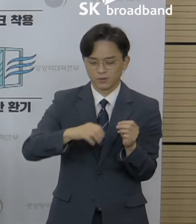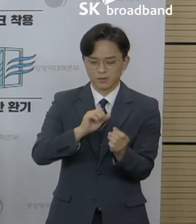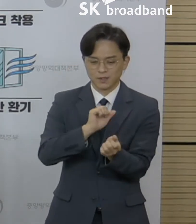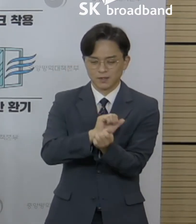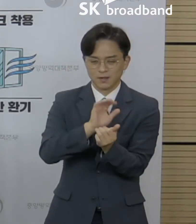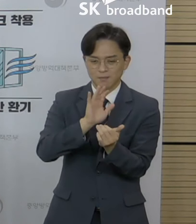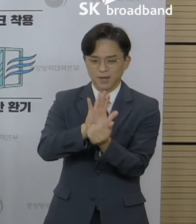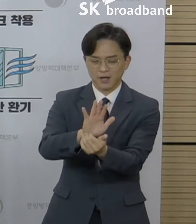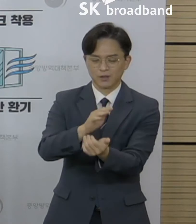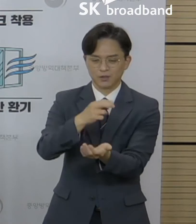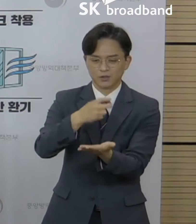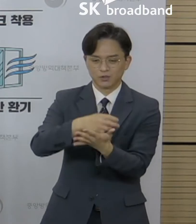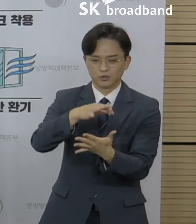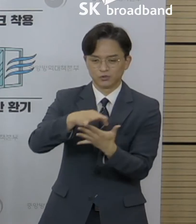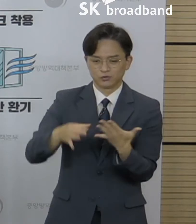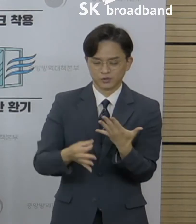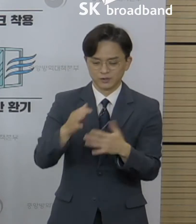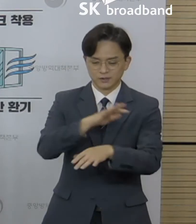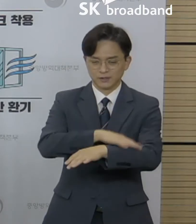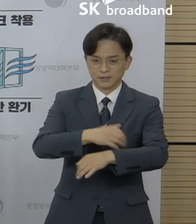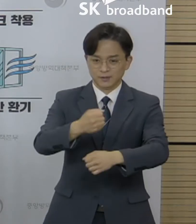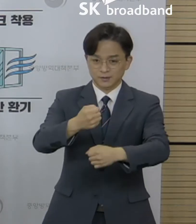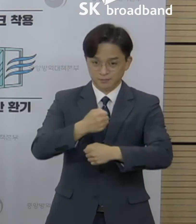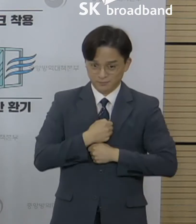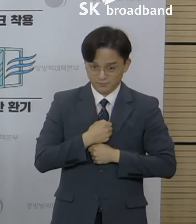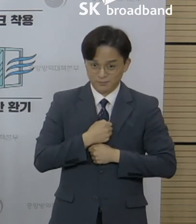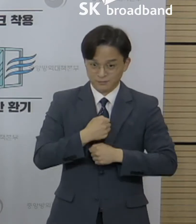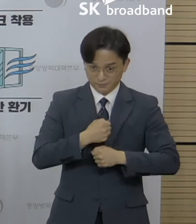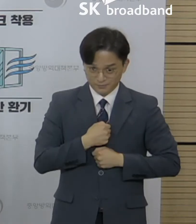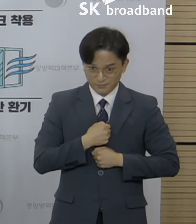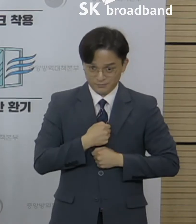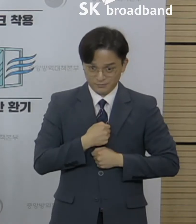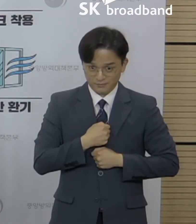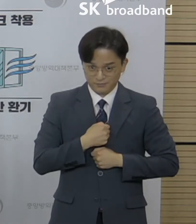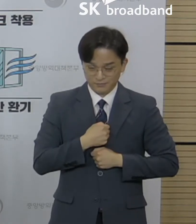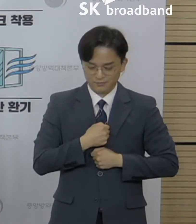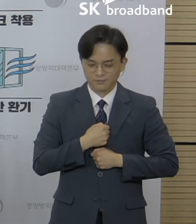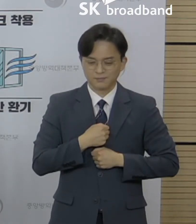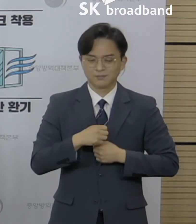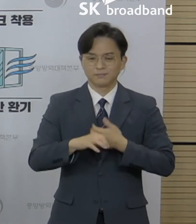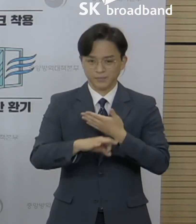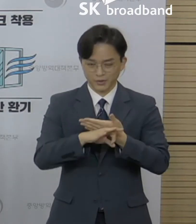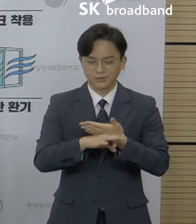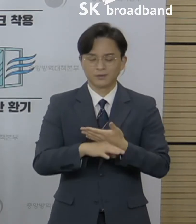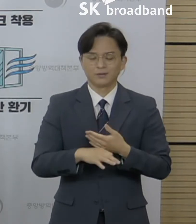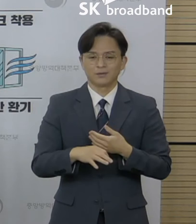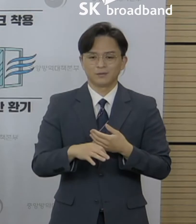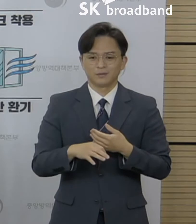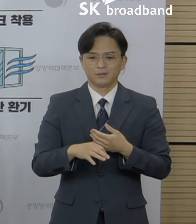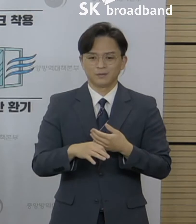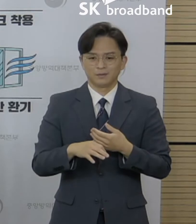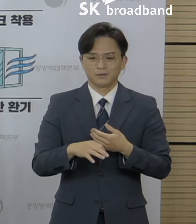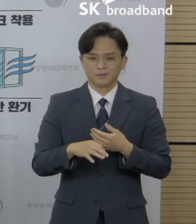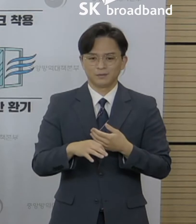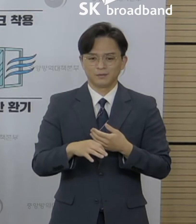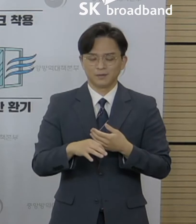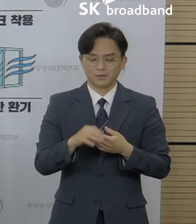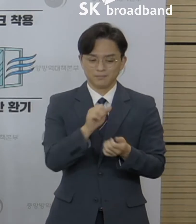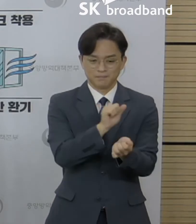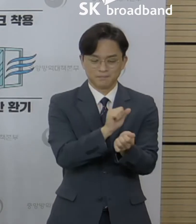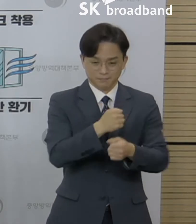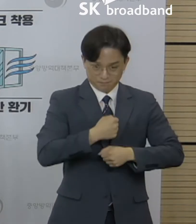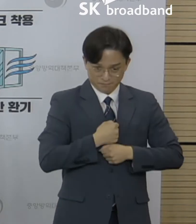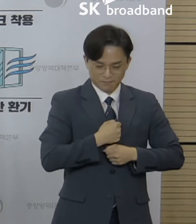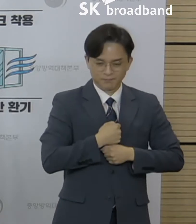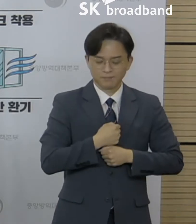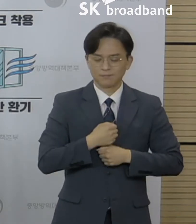지켜진다면 말씀드린 대로 걱정과 우려만이 아니라 그러한 활동을 방역도 협조를 통해서